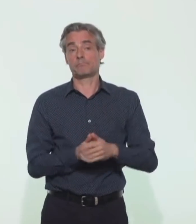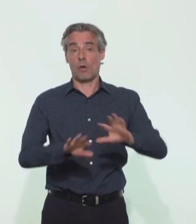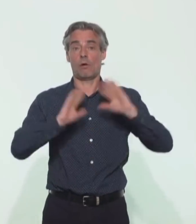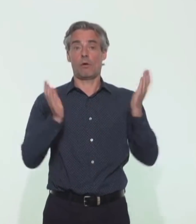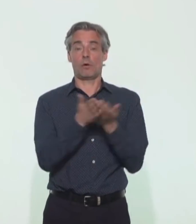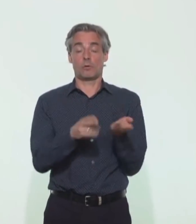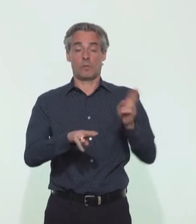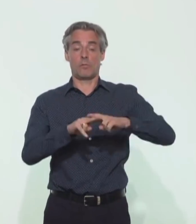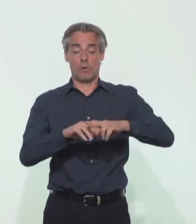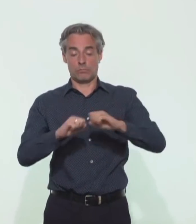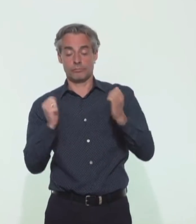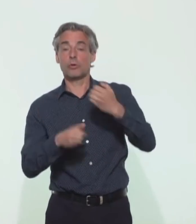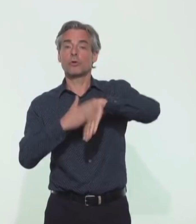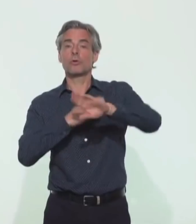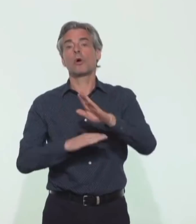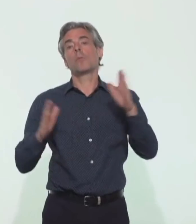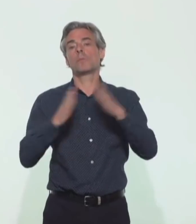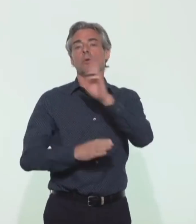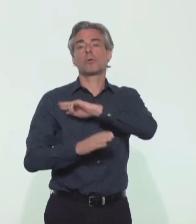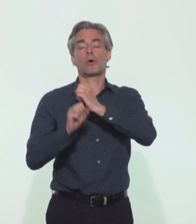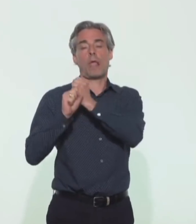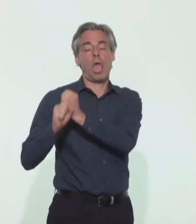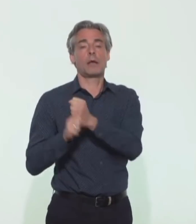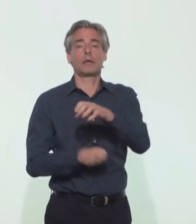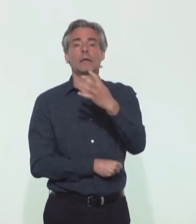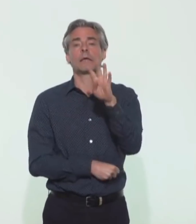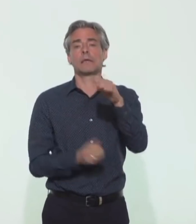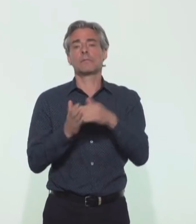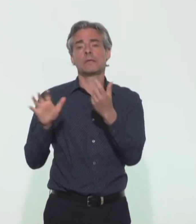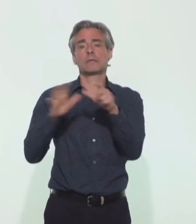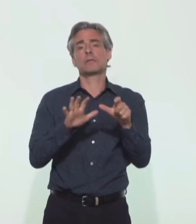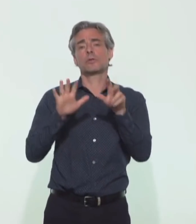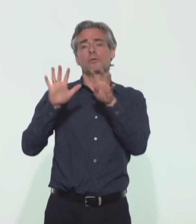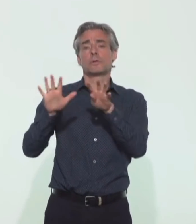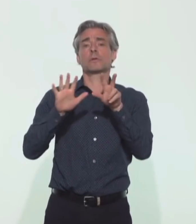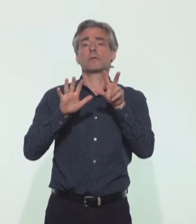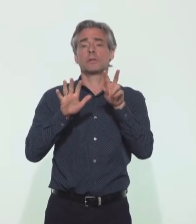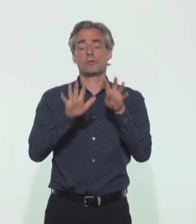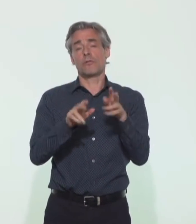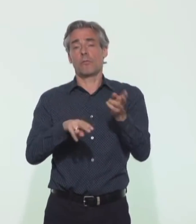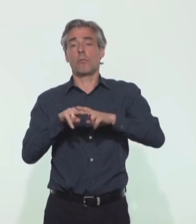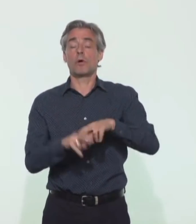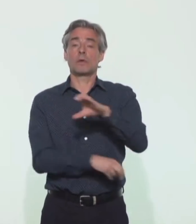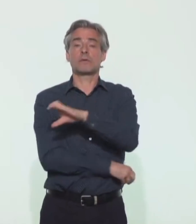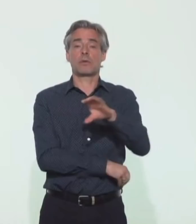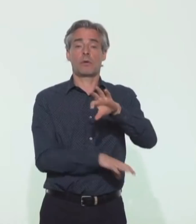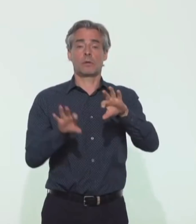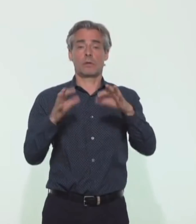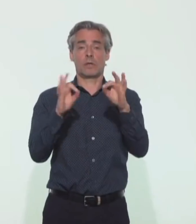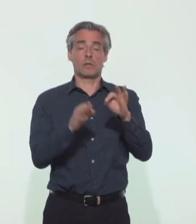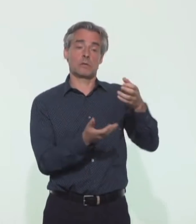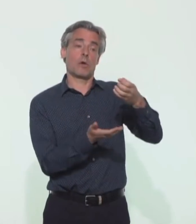de ces décès est observé au sein des EHPAD, 4 779 décès et 110 ont été rapportés par